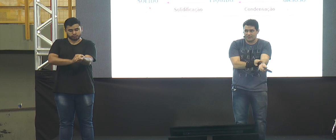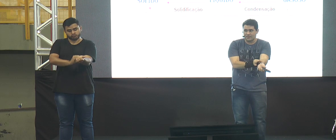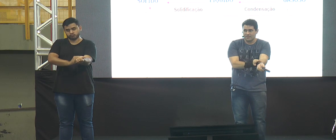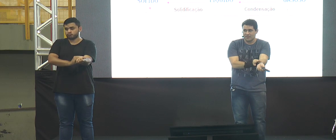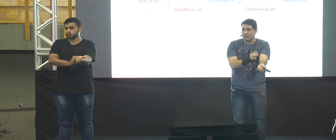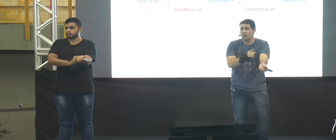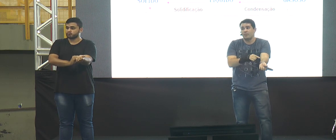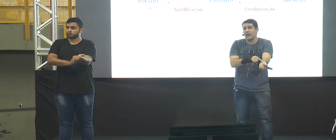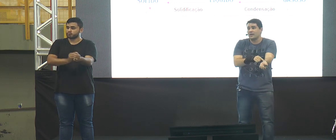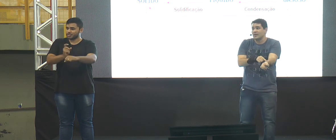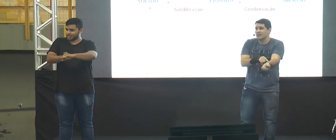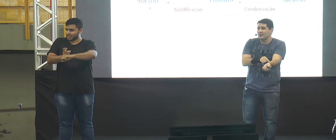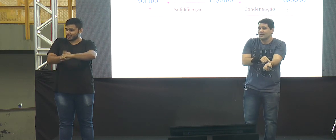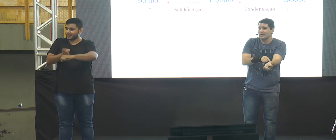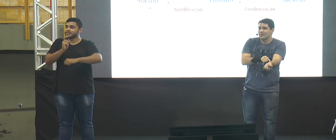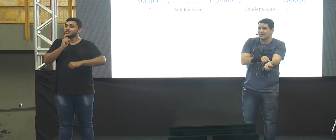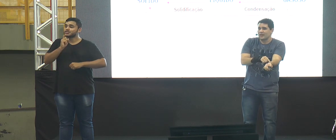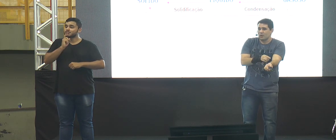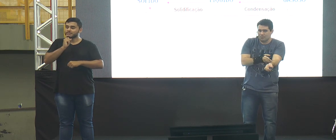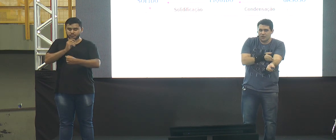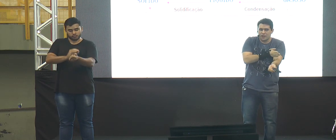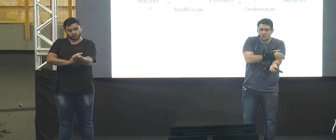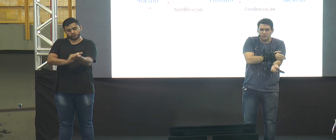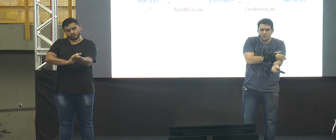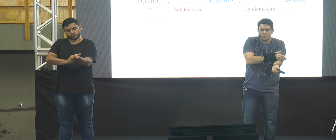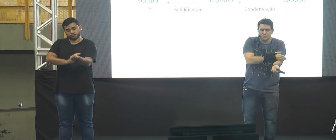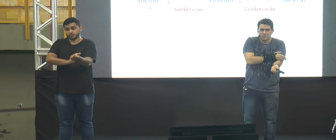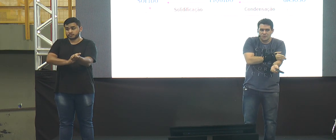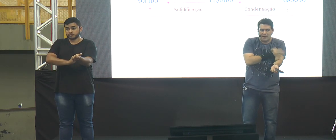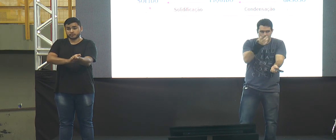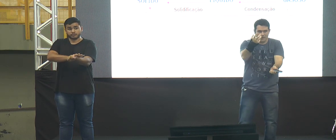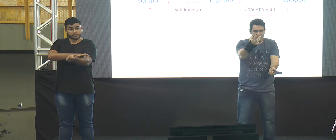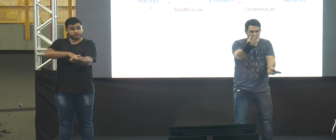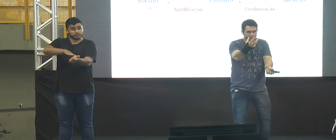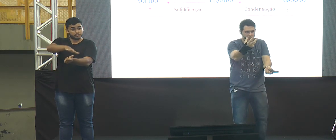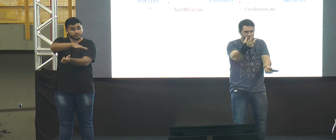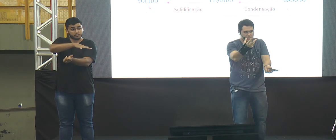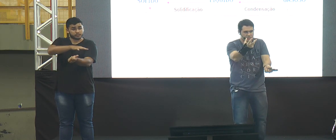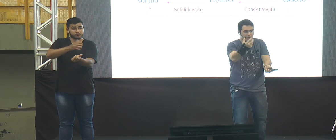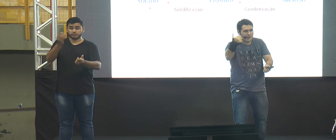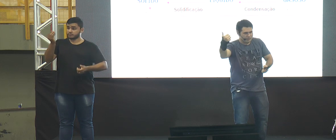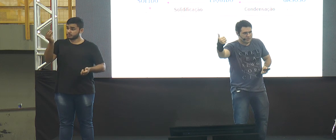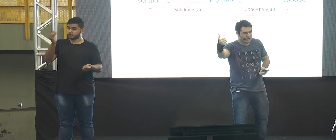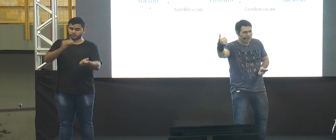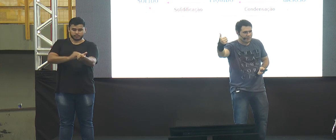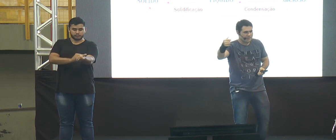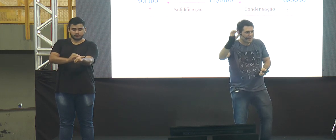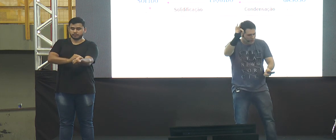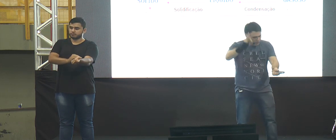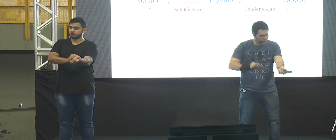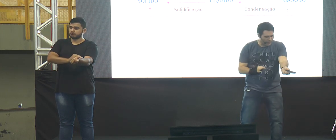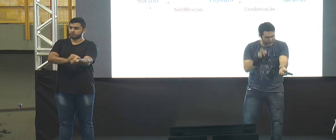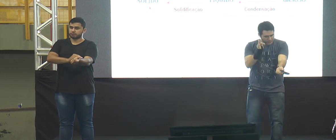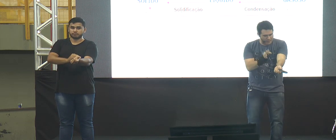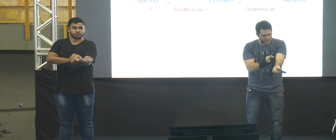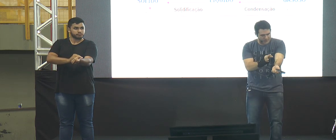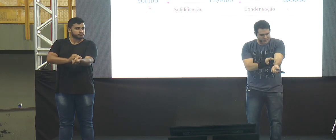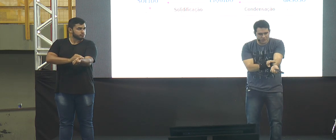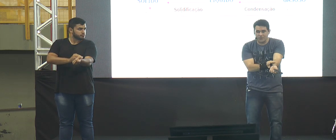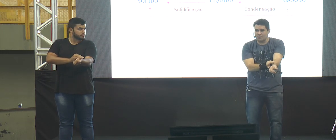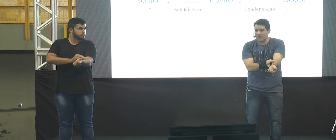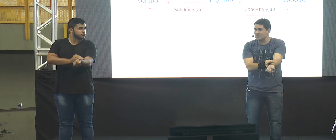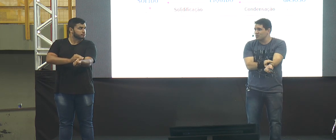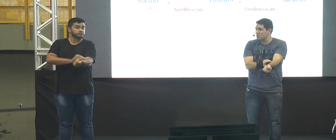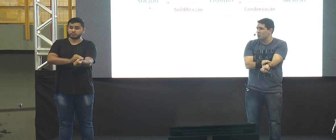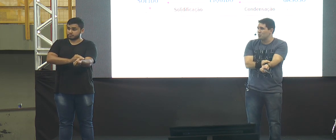pele. A tua pele é o ambiente, viu? A pedra de gelo é o sistema. Quando tu pega a pedra